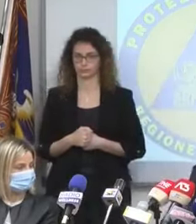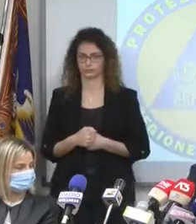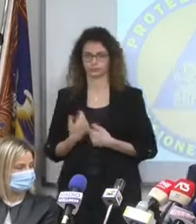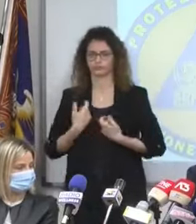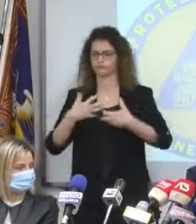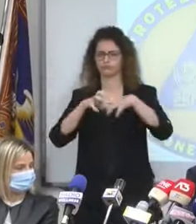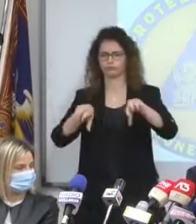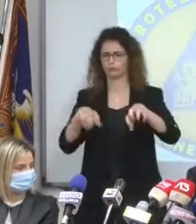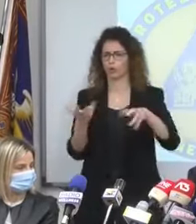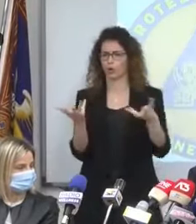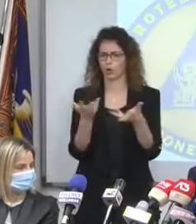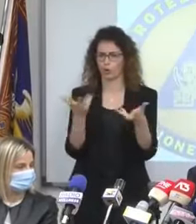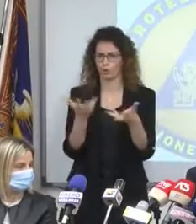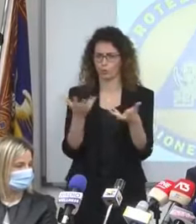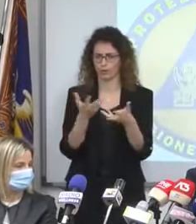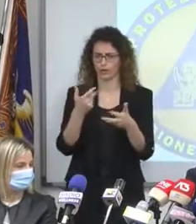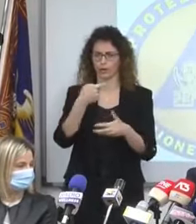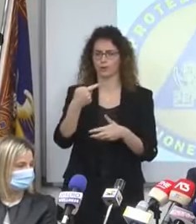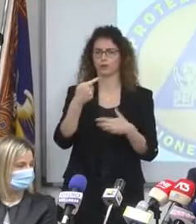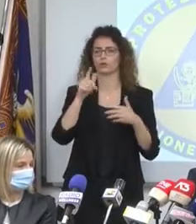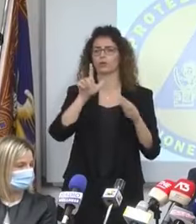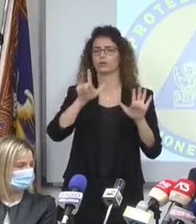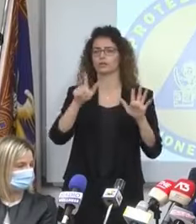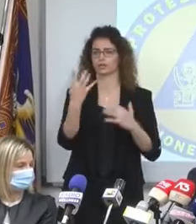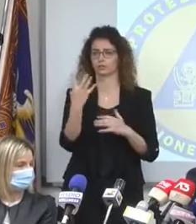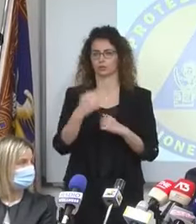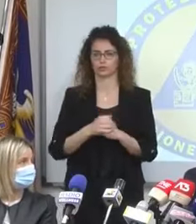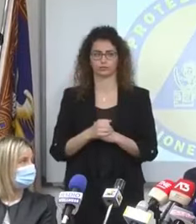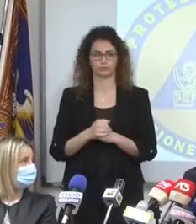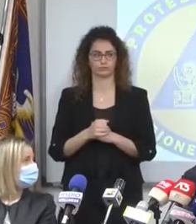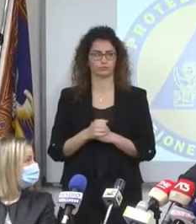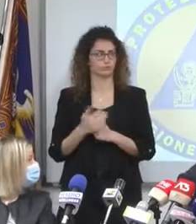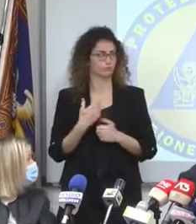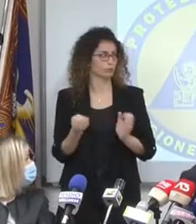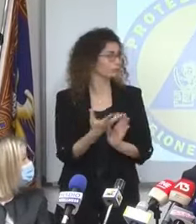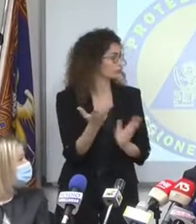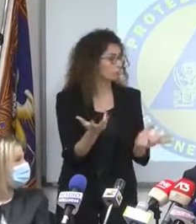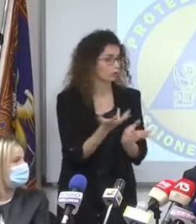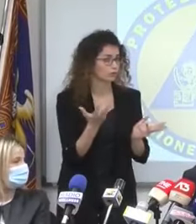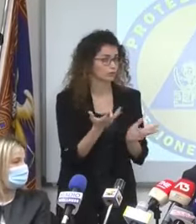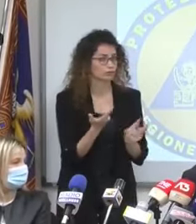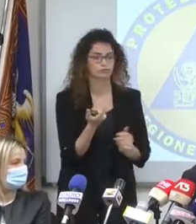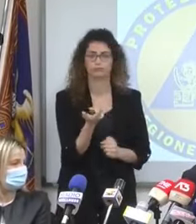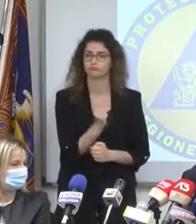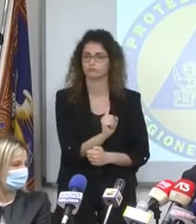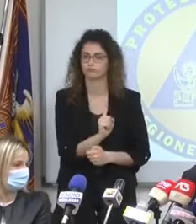Come sono distribuiti questi meno 74? Senso qualcosa? No, no,